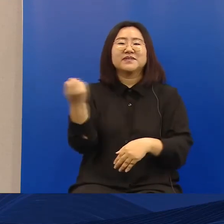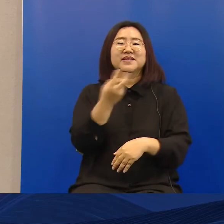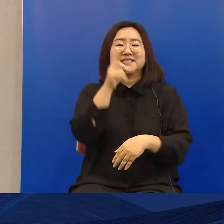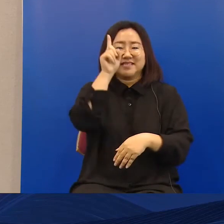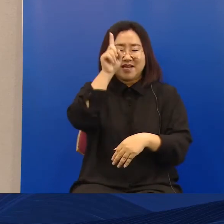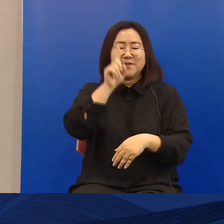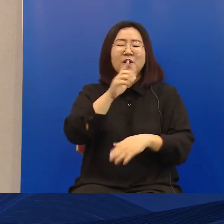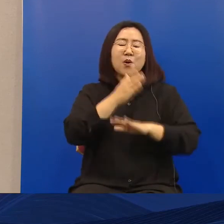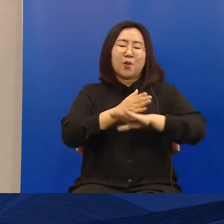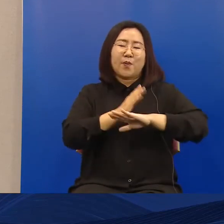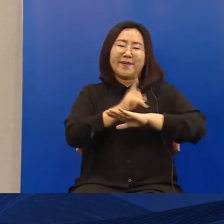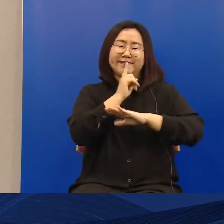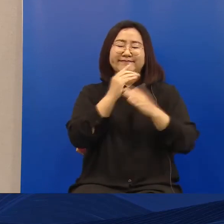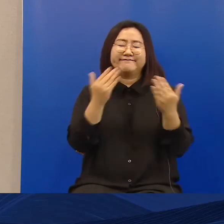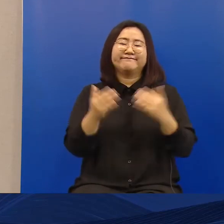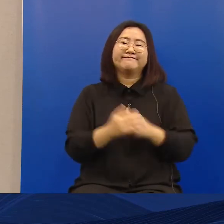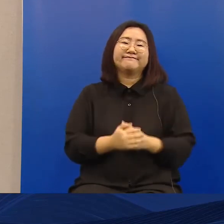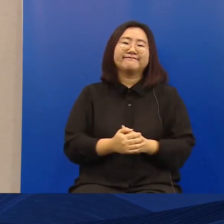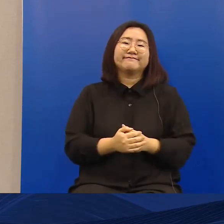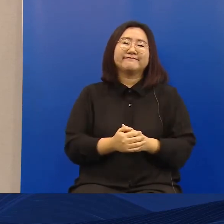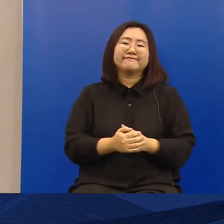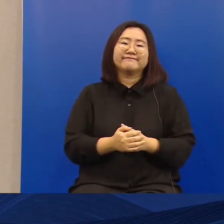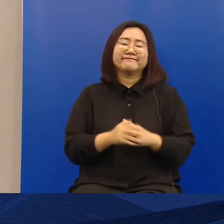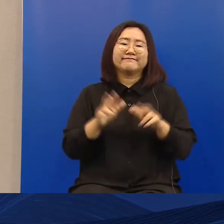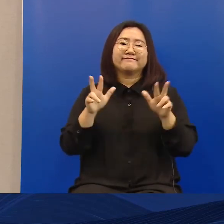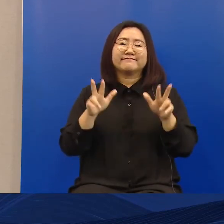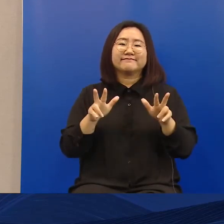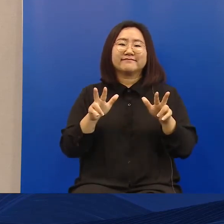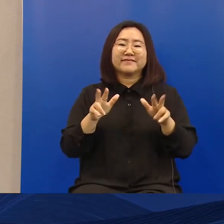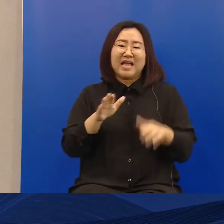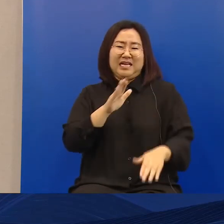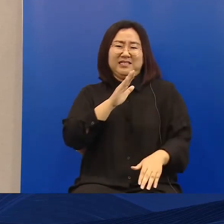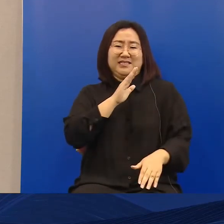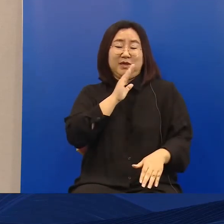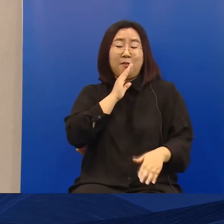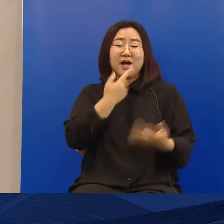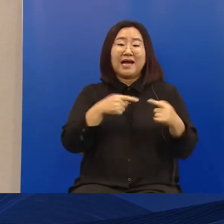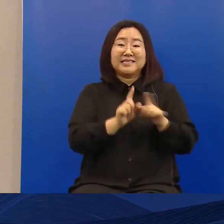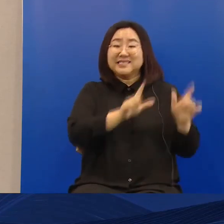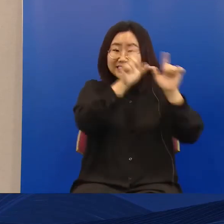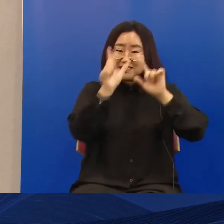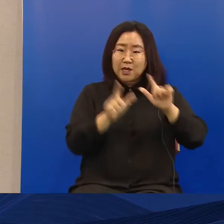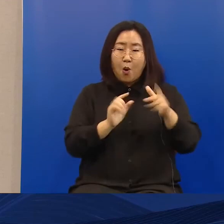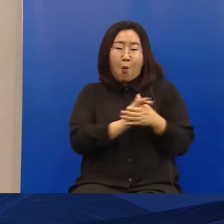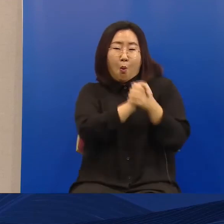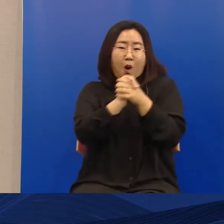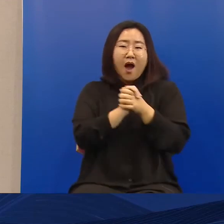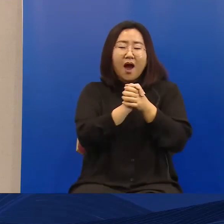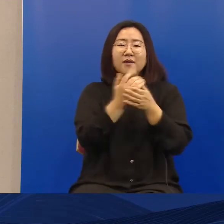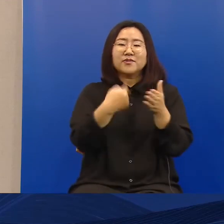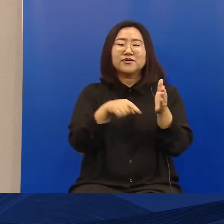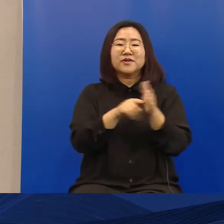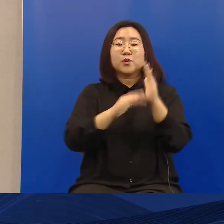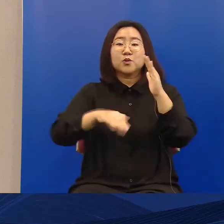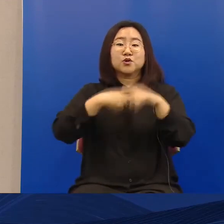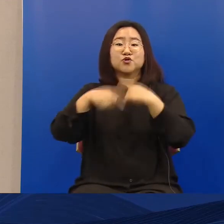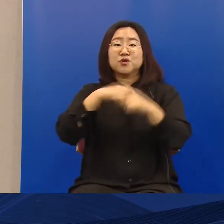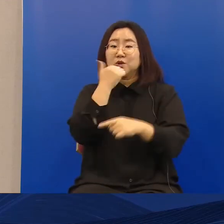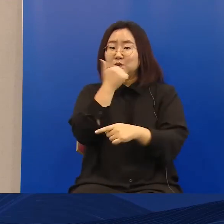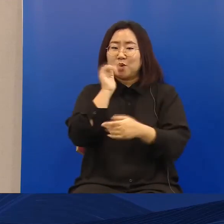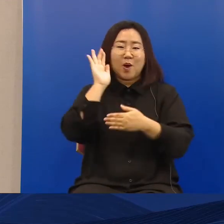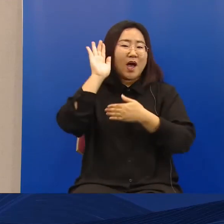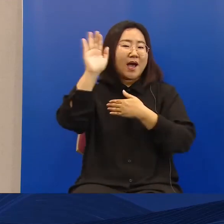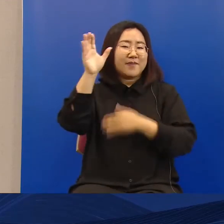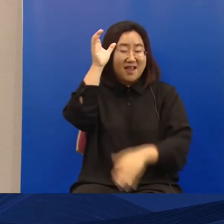한번 거듭 고마운 마음을 전합니다. 이제 진정한 공정과 화합을 위한 공적 수호